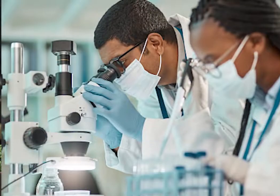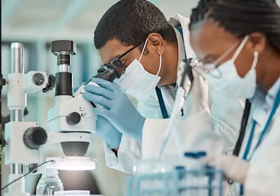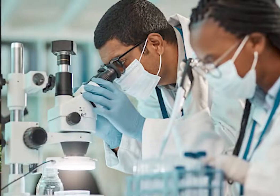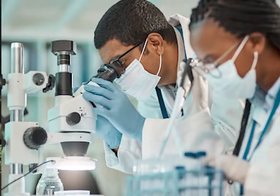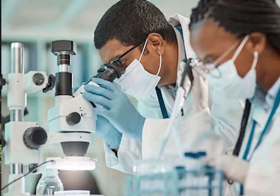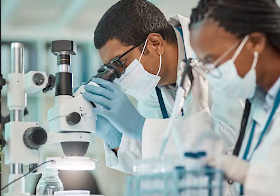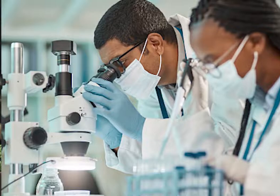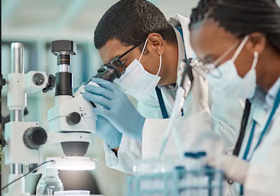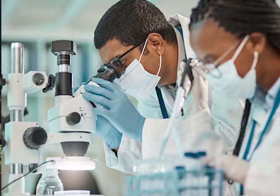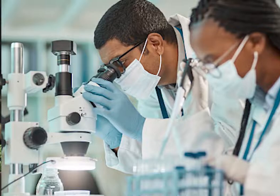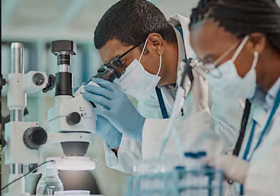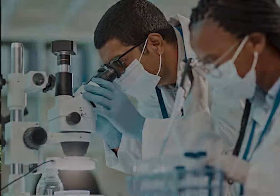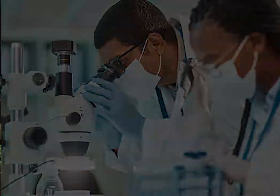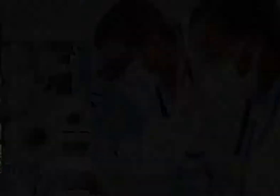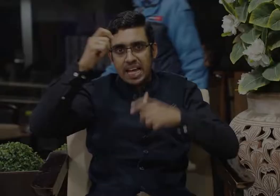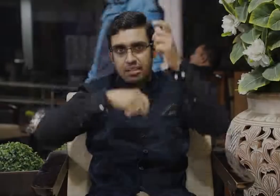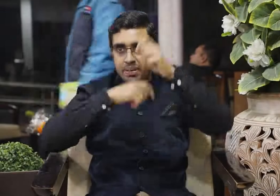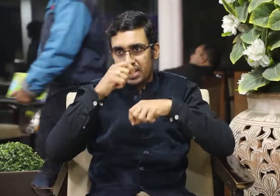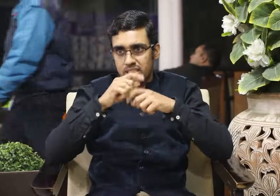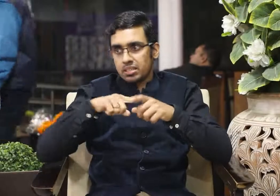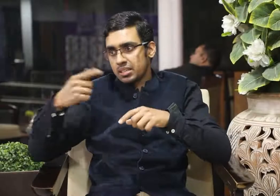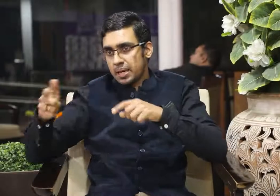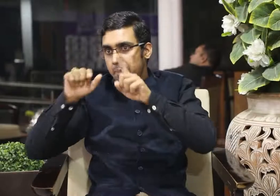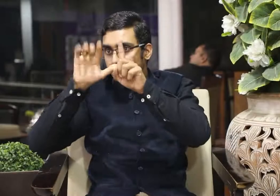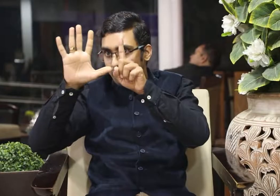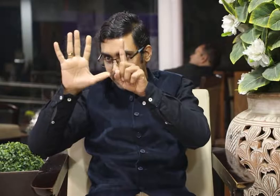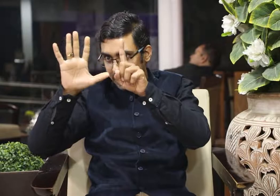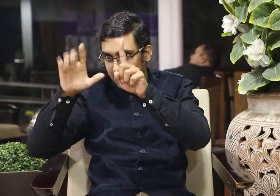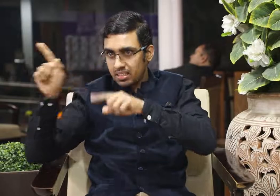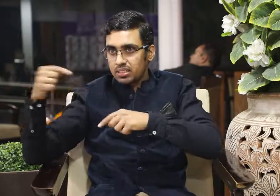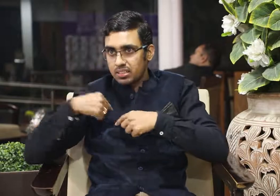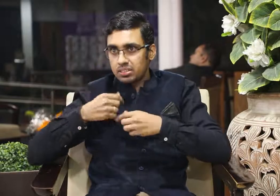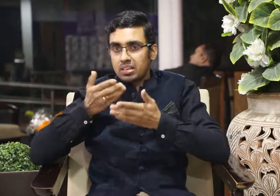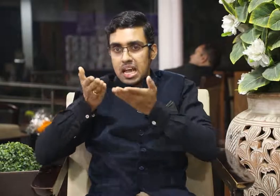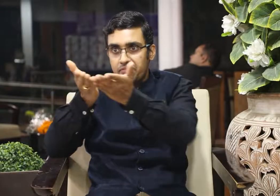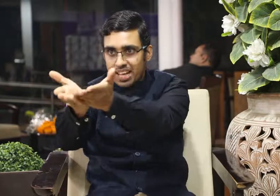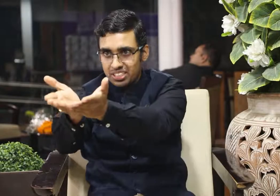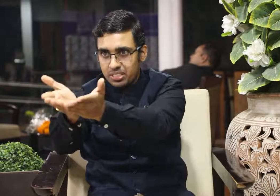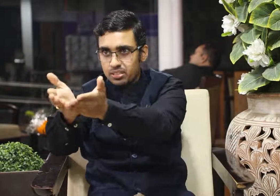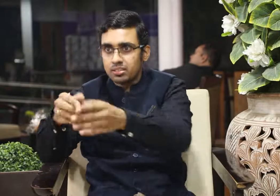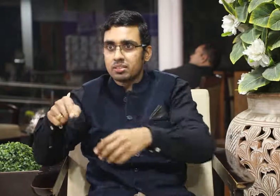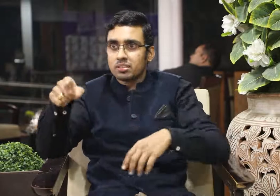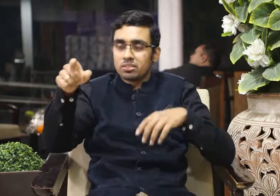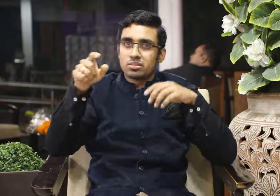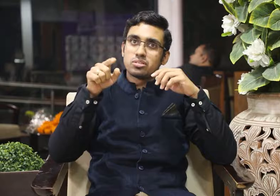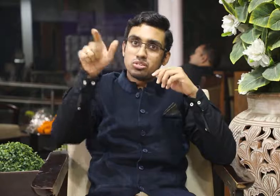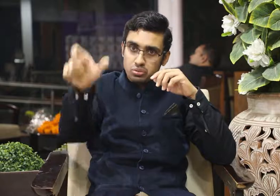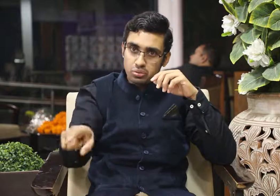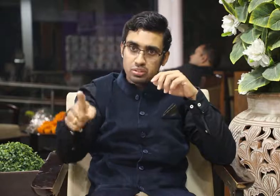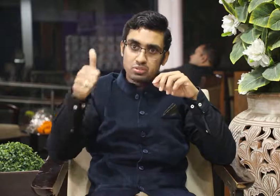वहाँ पे अधिकारी हूँ। और मुझे 15 अगस्त के दिवस पर भी मुझे अवार्ड दिया गया था इसी का